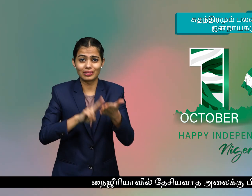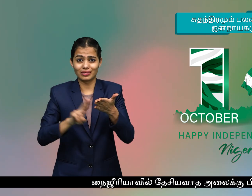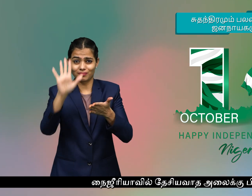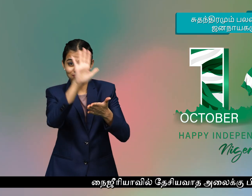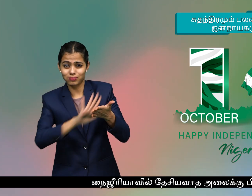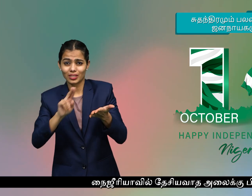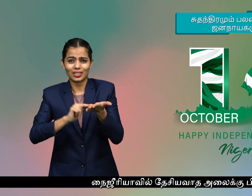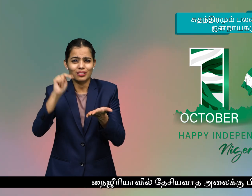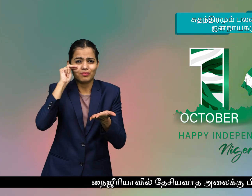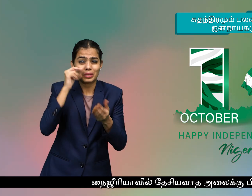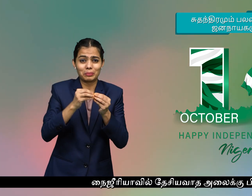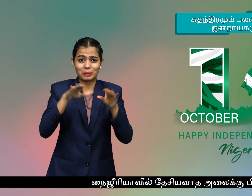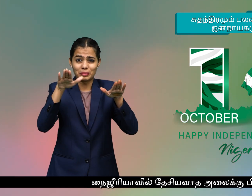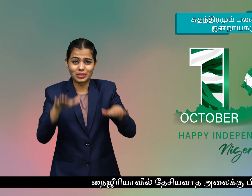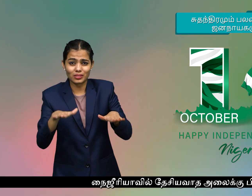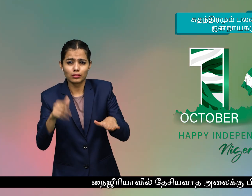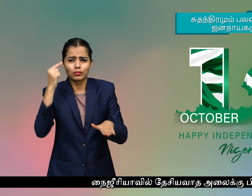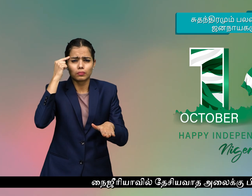நைஜீரியாவில் தேசியவாத அலைக்கு பிறகு